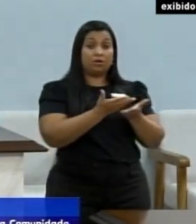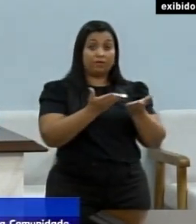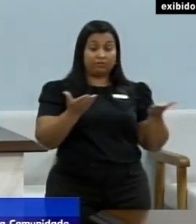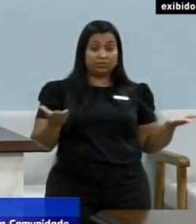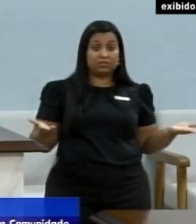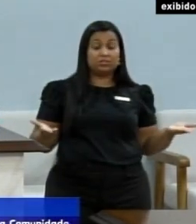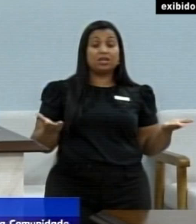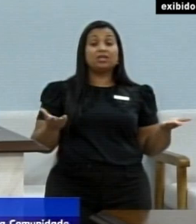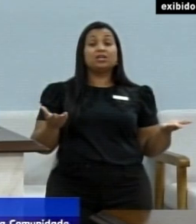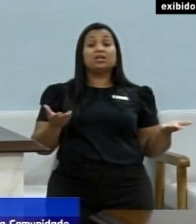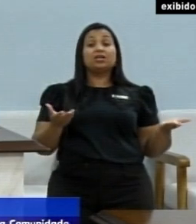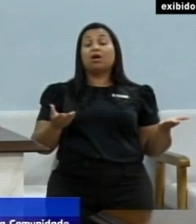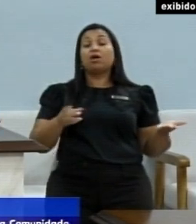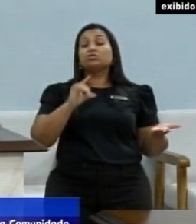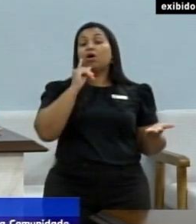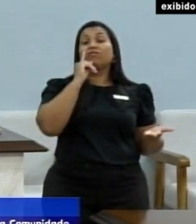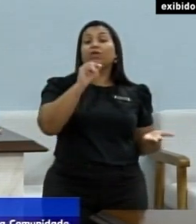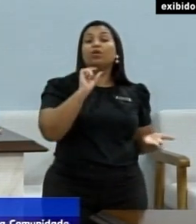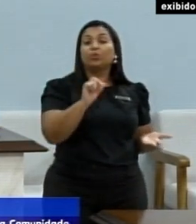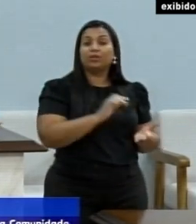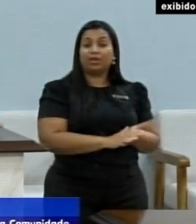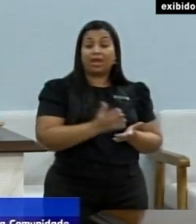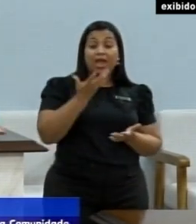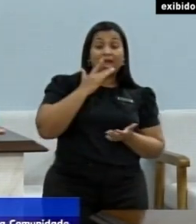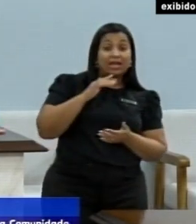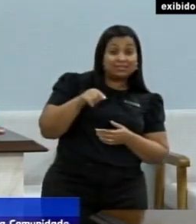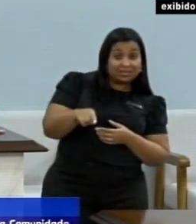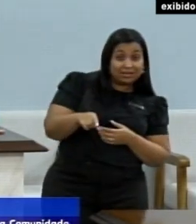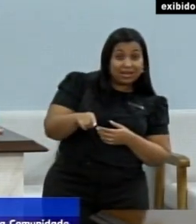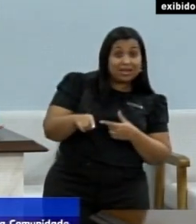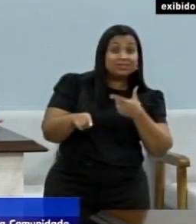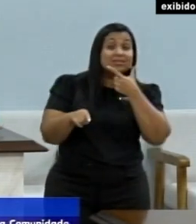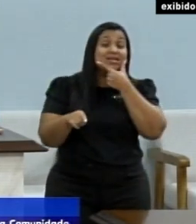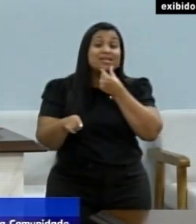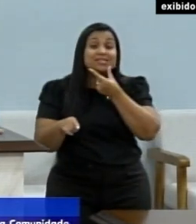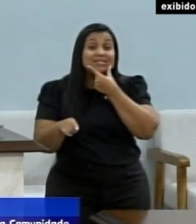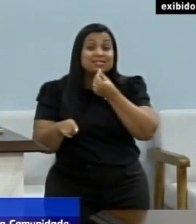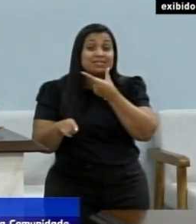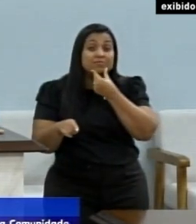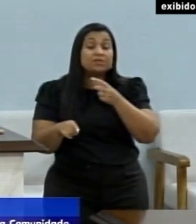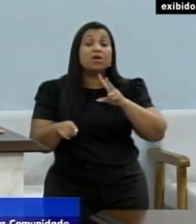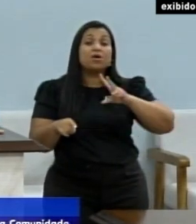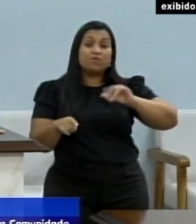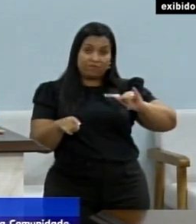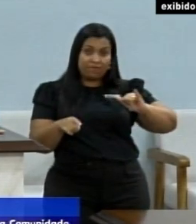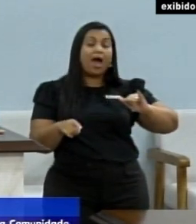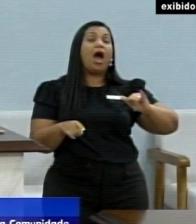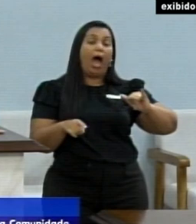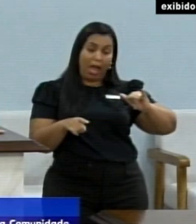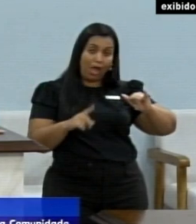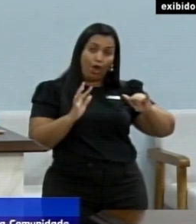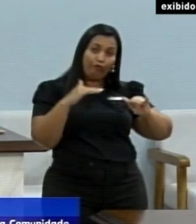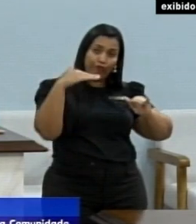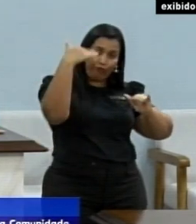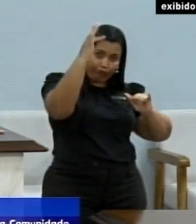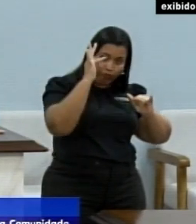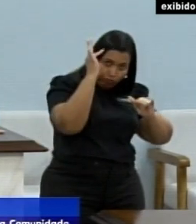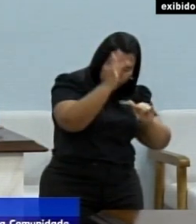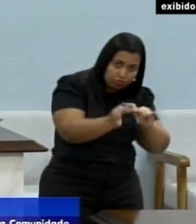senhoras, a gente está falando simplesmente de que essa criança, esse menino, ele vai ser um reprodutor da violência mais